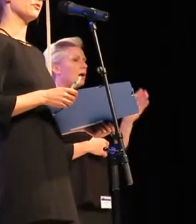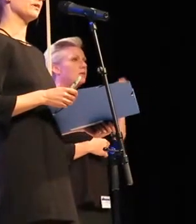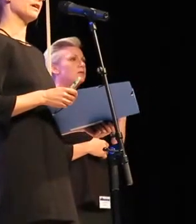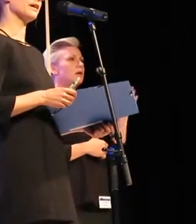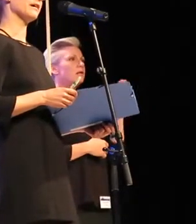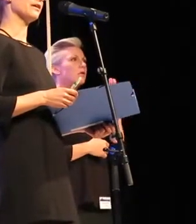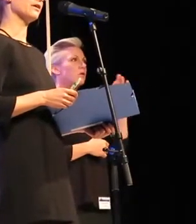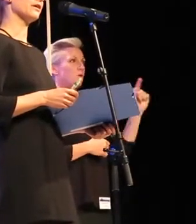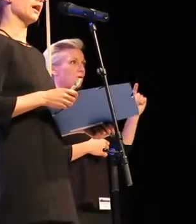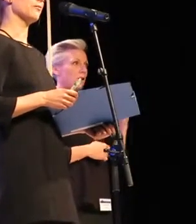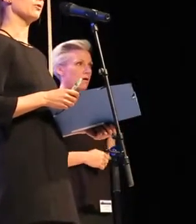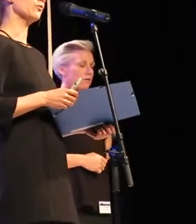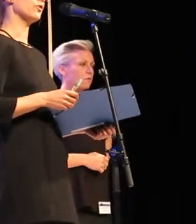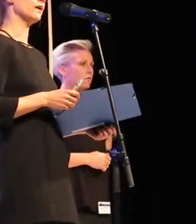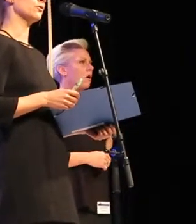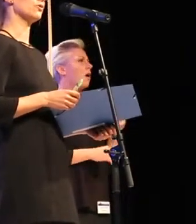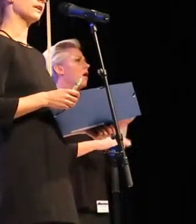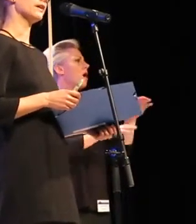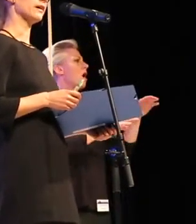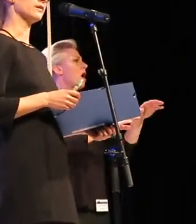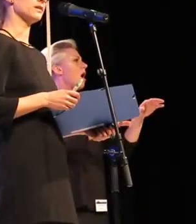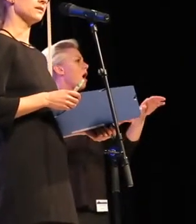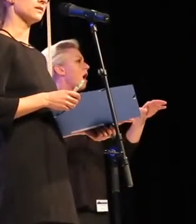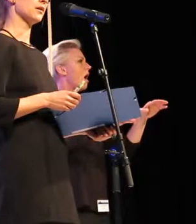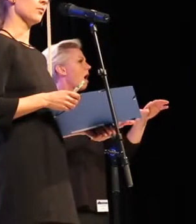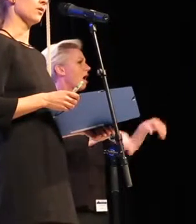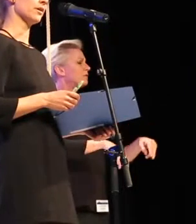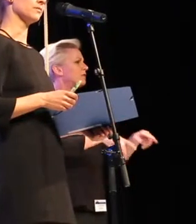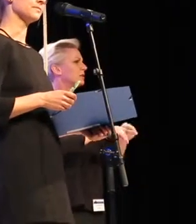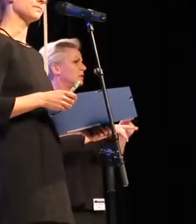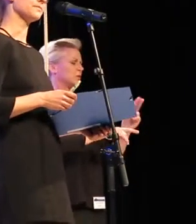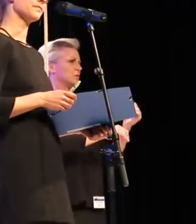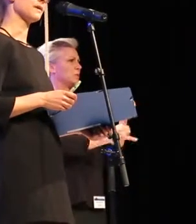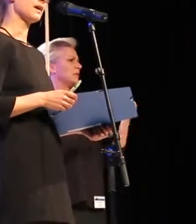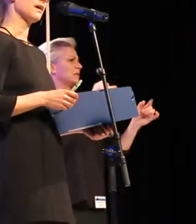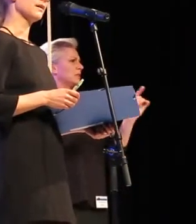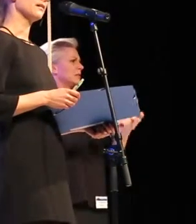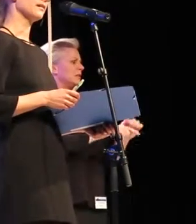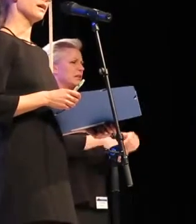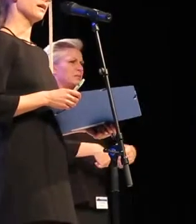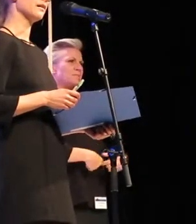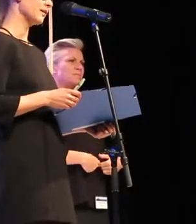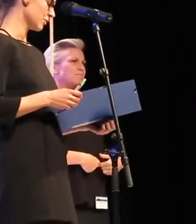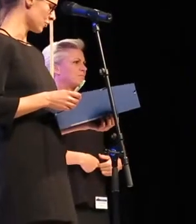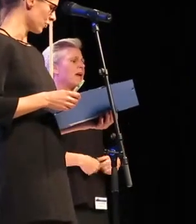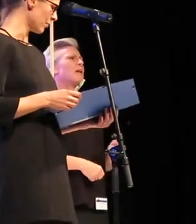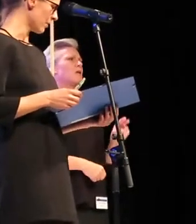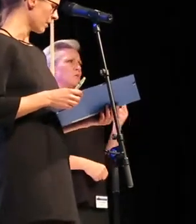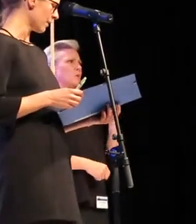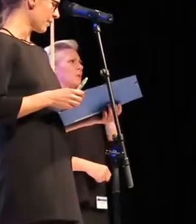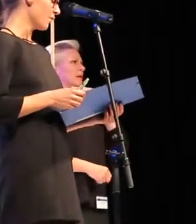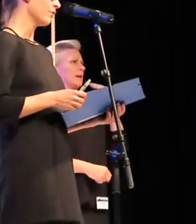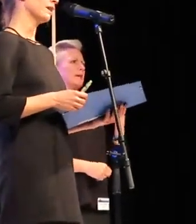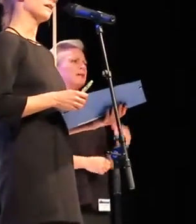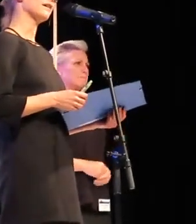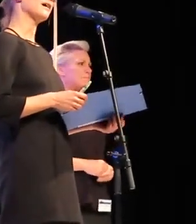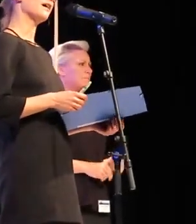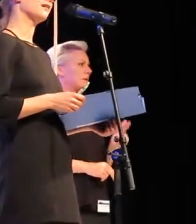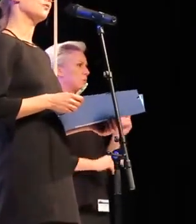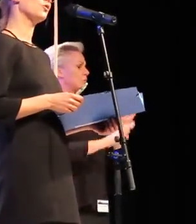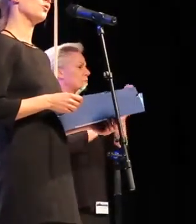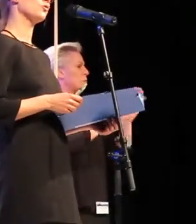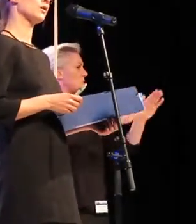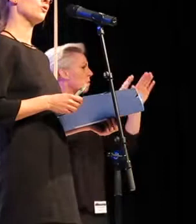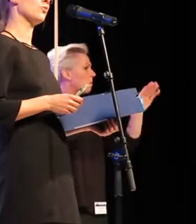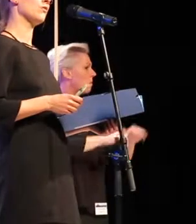tiden haft en, men nu får det ändå räcka, känsla i magen. Det där som väcker